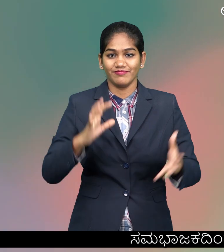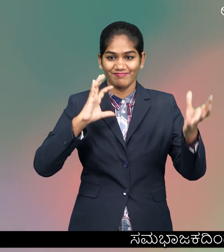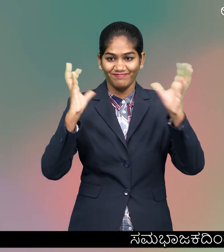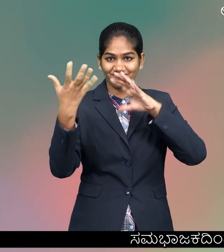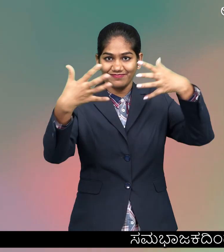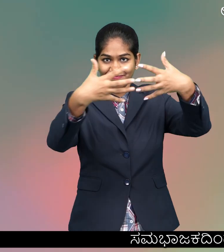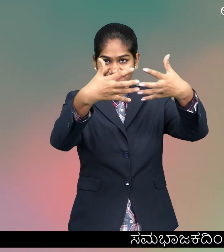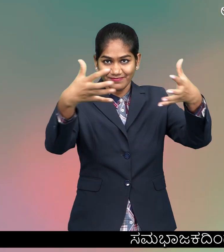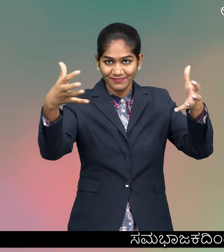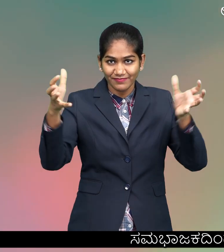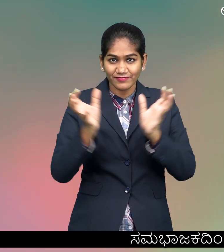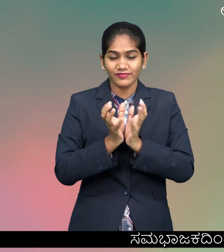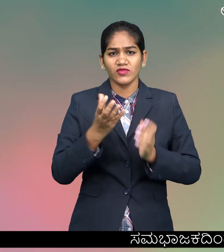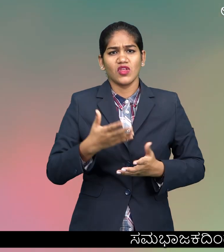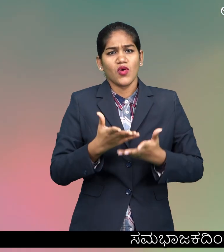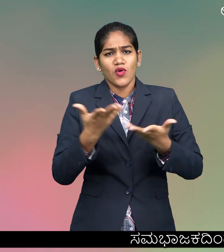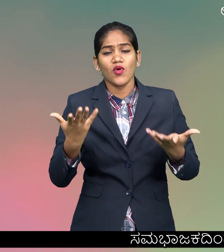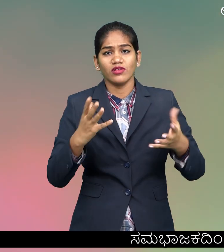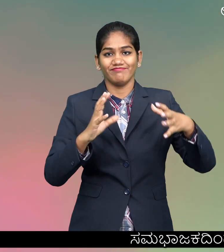ಸಮಭಾಜಕದಿಂದ ಆಕಾಂಕ್ಷ ಅಥವಾ ದೂರ,